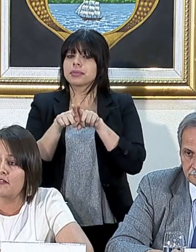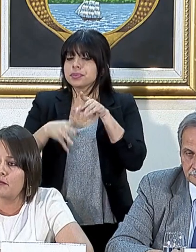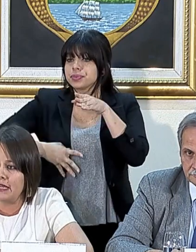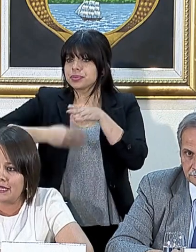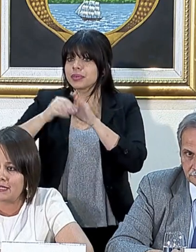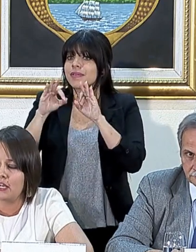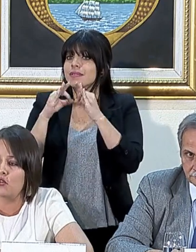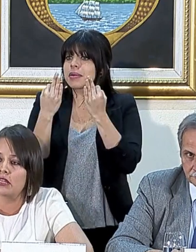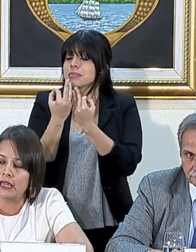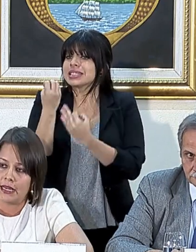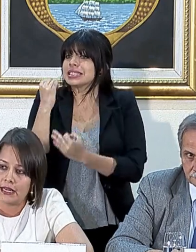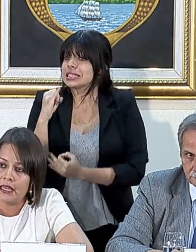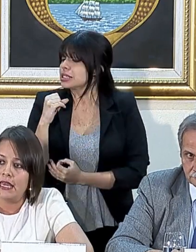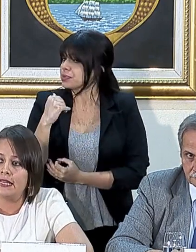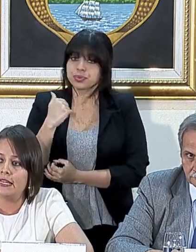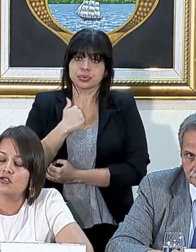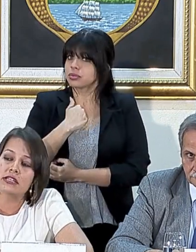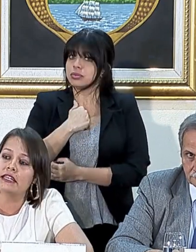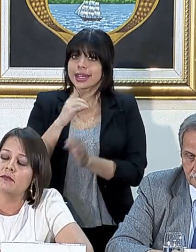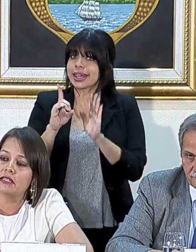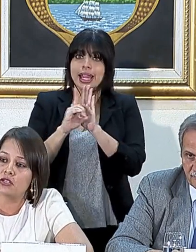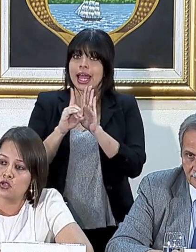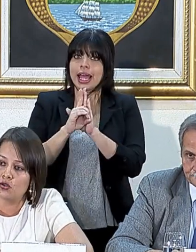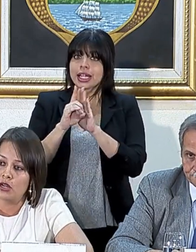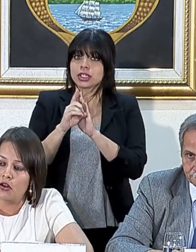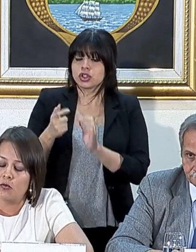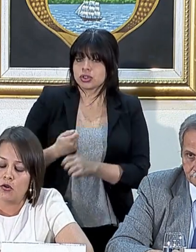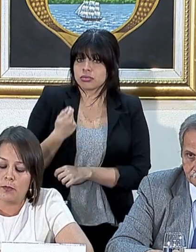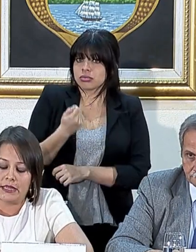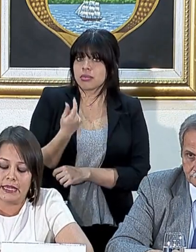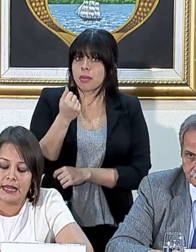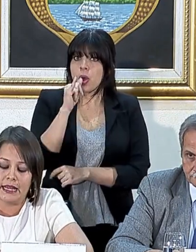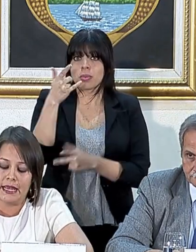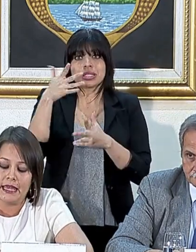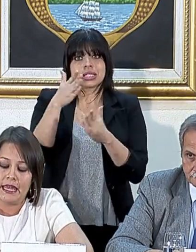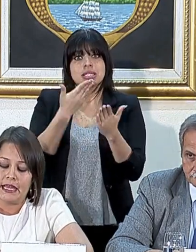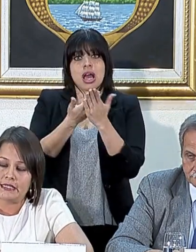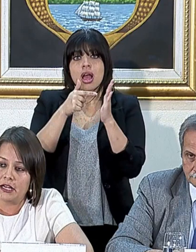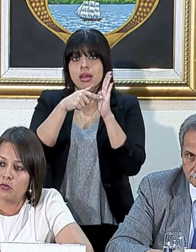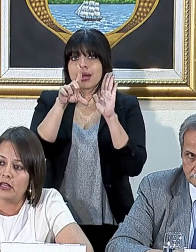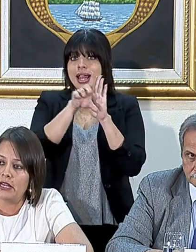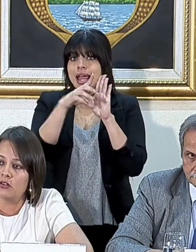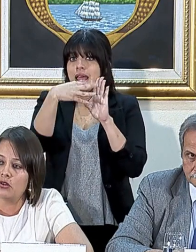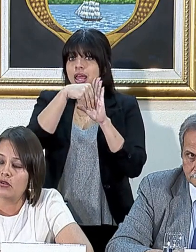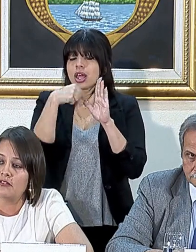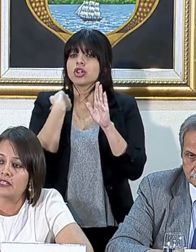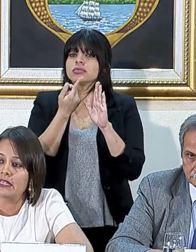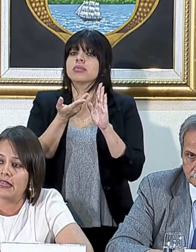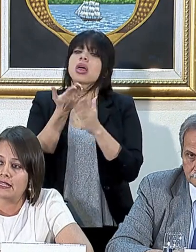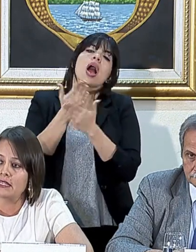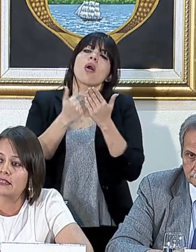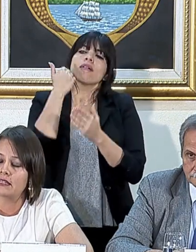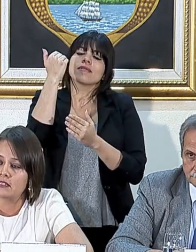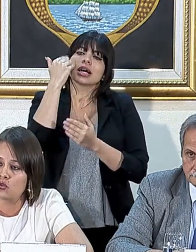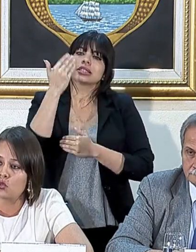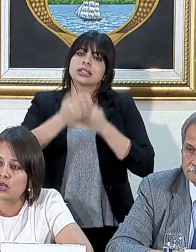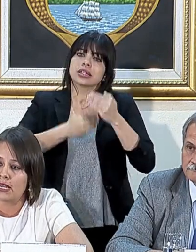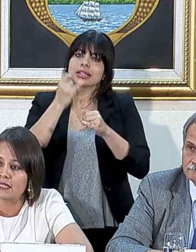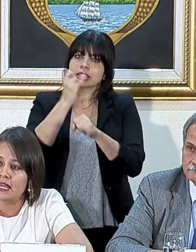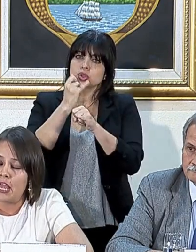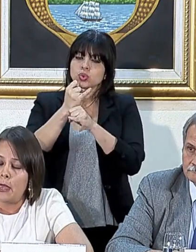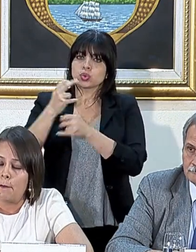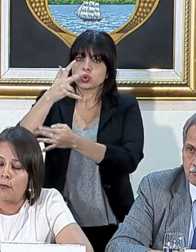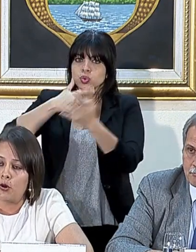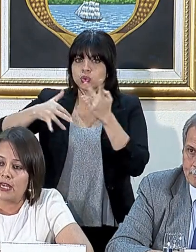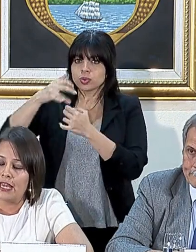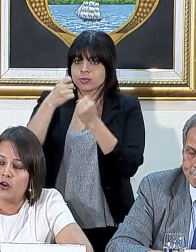caso de las familias que no tengan el derecho a esa indemnización, como lo plantea la ley, estaremos generando algunas facilidades